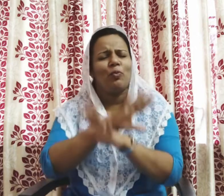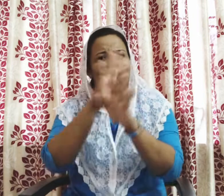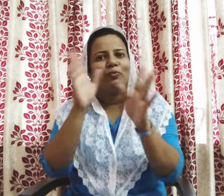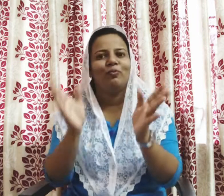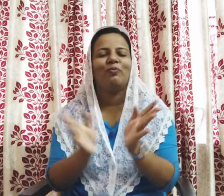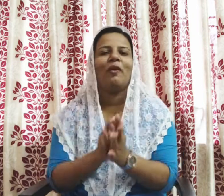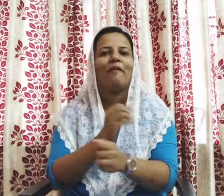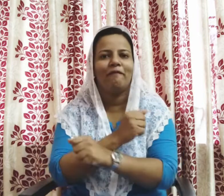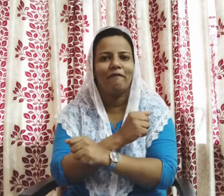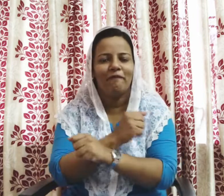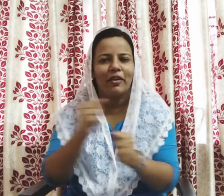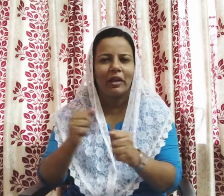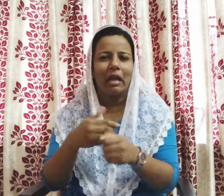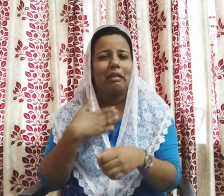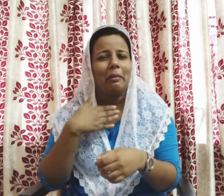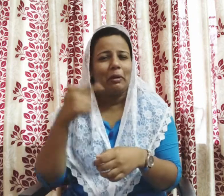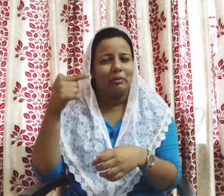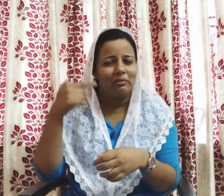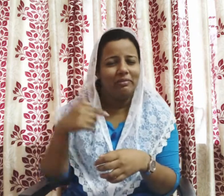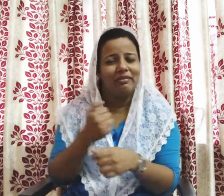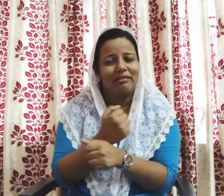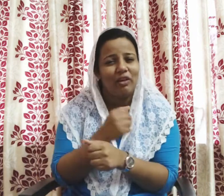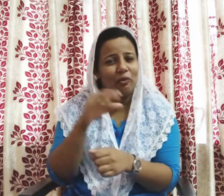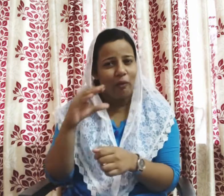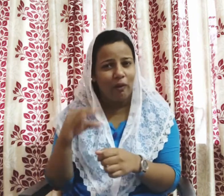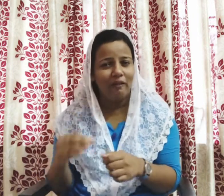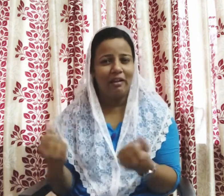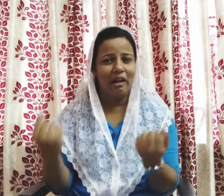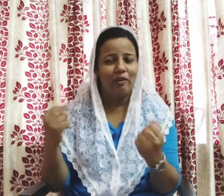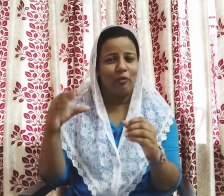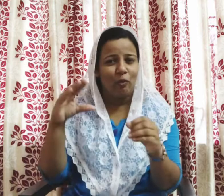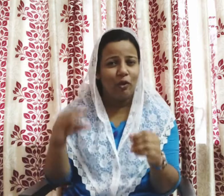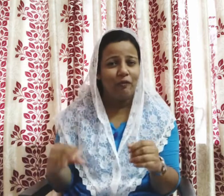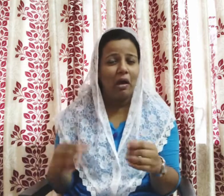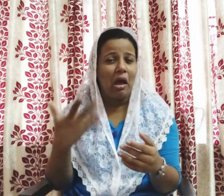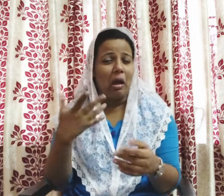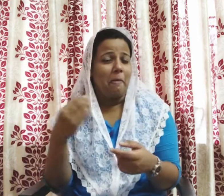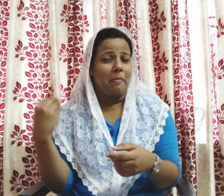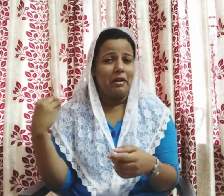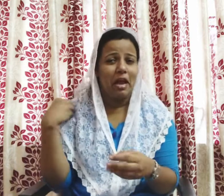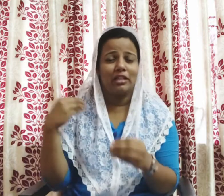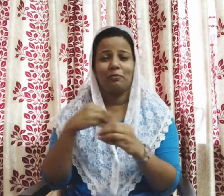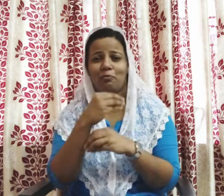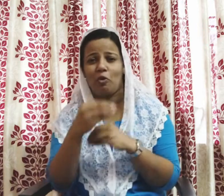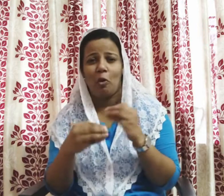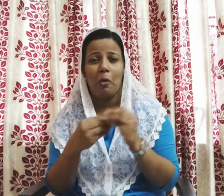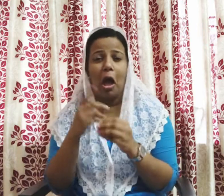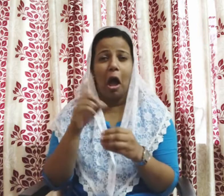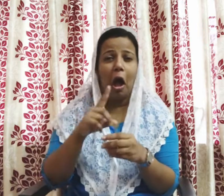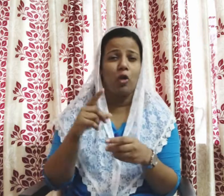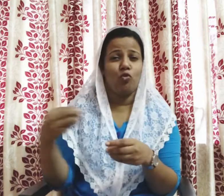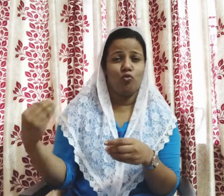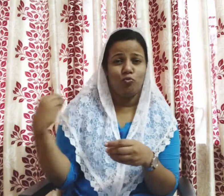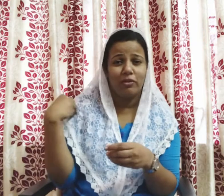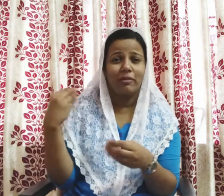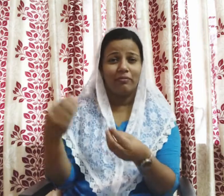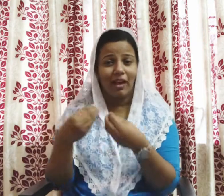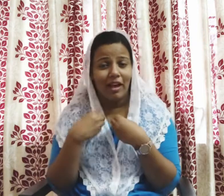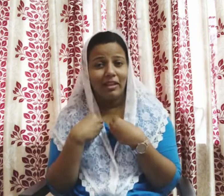വിടുവിക്കും. നമ്മളെവിടെയെങ്കിലും ബലഹീനരായിരിക്കുകയാണെങ്കിൽ, എവിടെയെങ്കിലും പീഡിപ്പിക്കപ്പെട്ടിരിക്കുന്ന അനുഭവമാണ്, ആരെങ്കിലുമൊക്കെ നമ്മളെ ഉപദ്രവിക്കുന്ന ഒരു അനുഭവം, നമുക്ക്